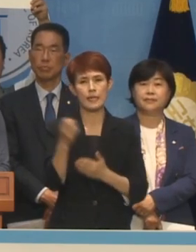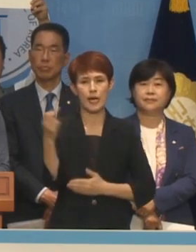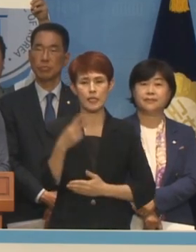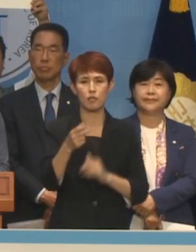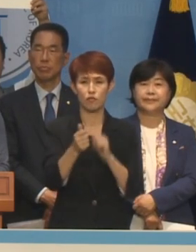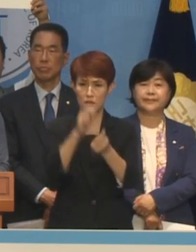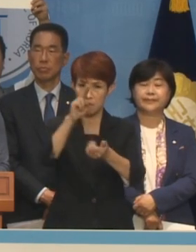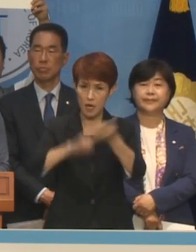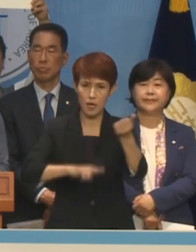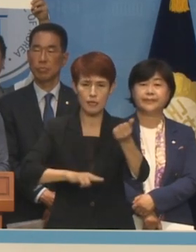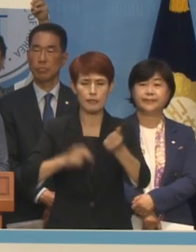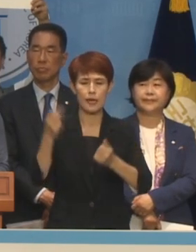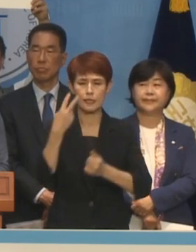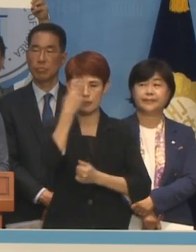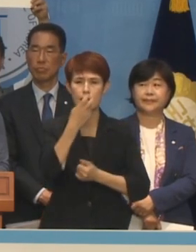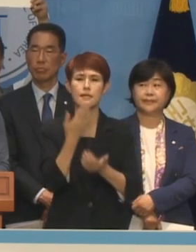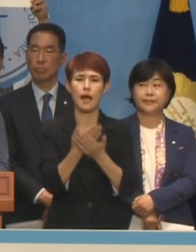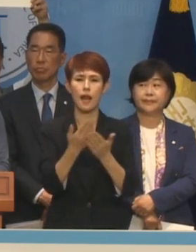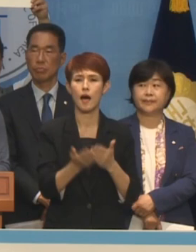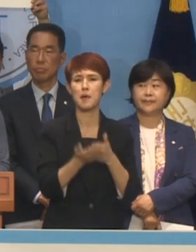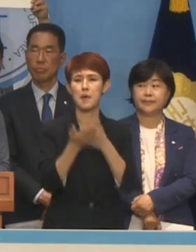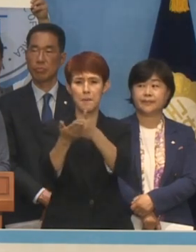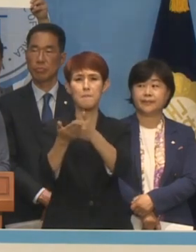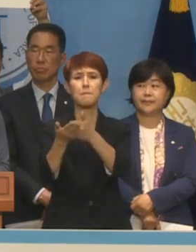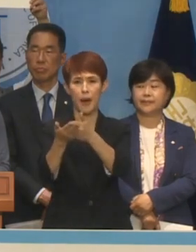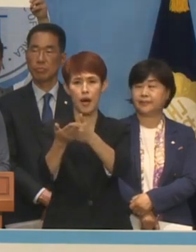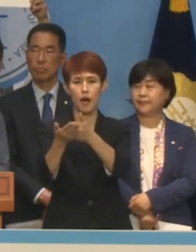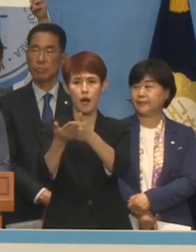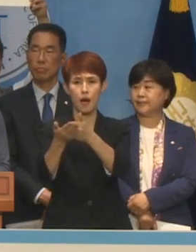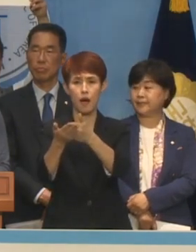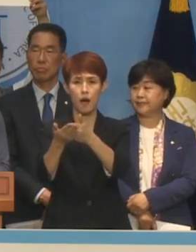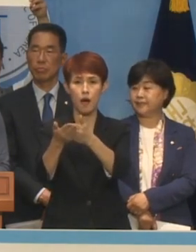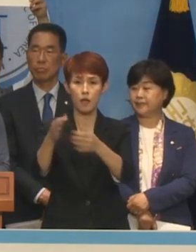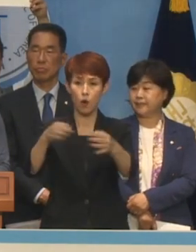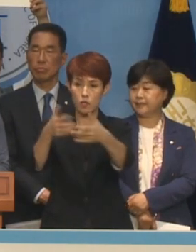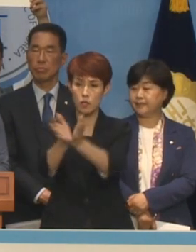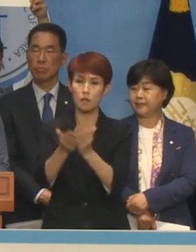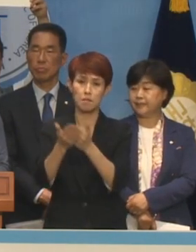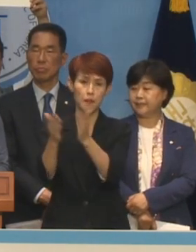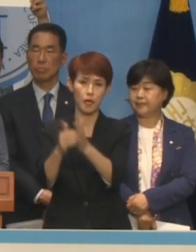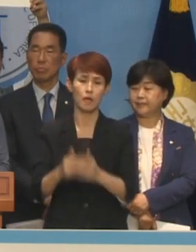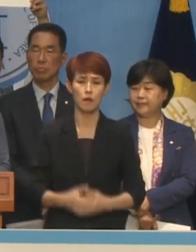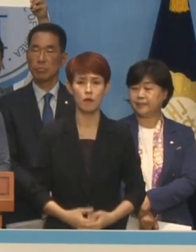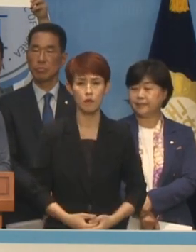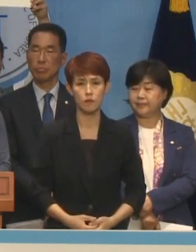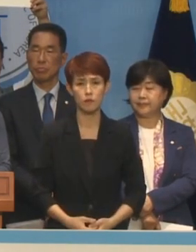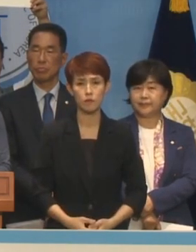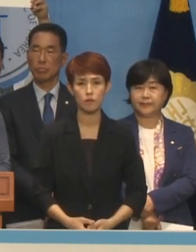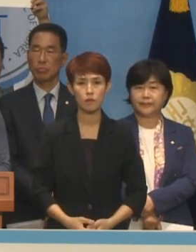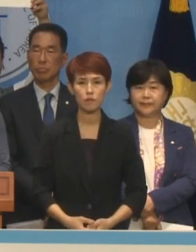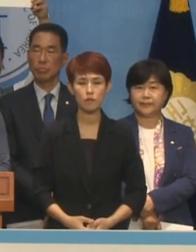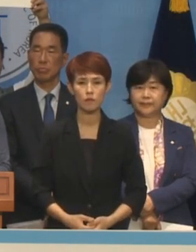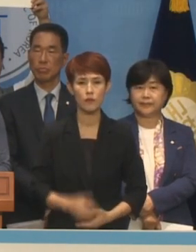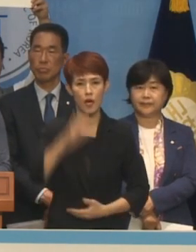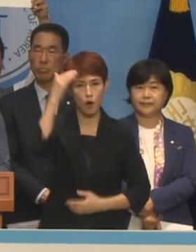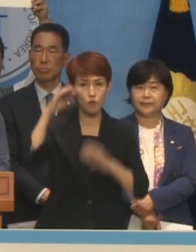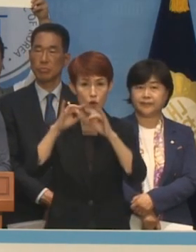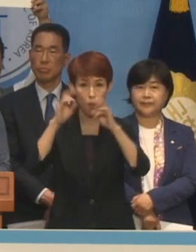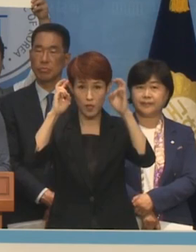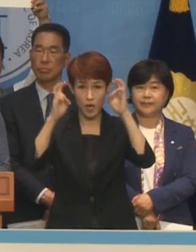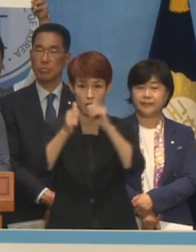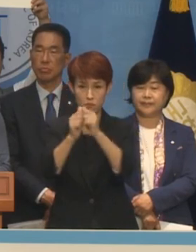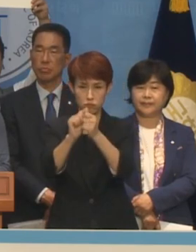재검토를 요구하는 자체 의견서를 그룹 경영실에 보고한 바 있다. 결국 한전 KDN